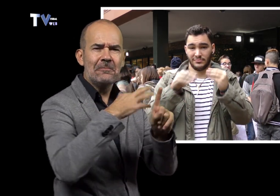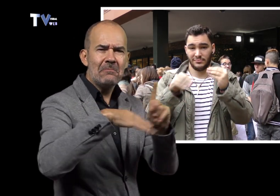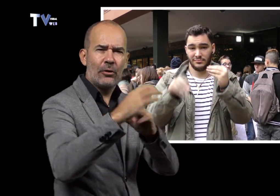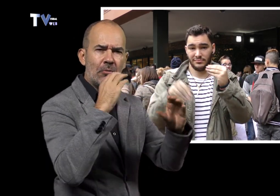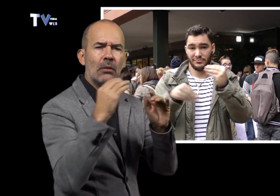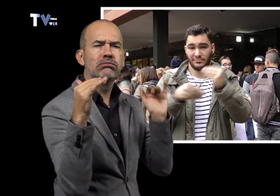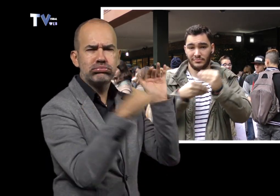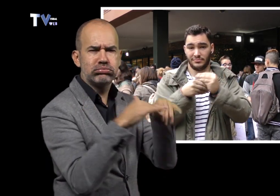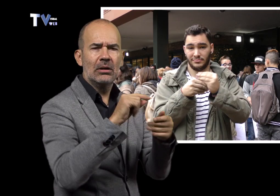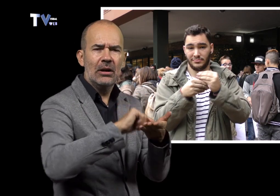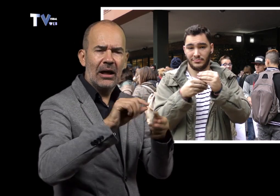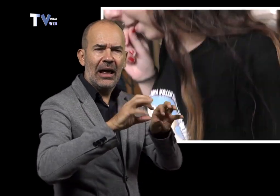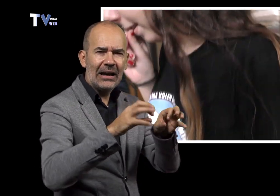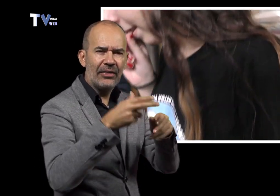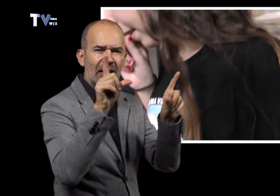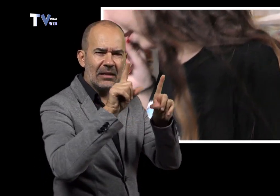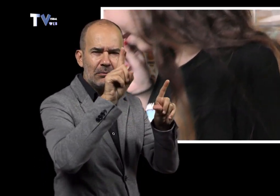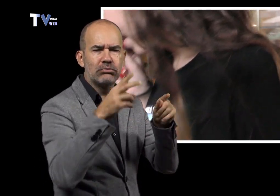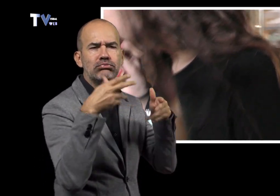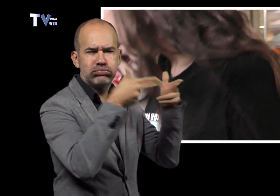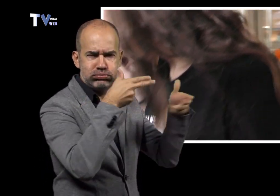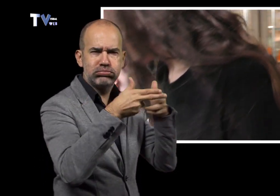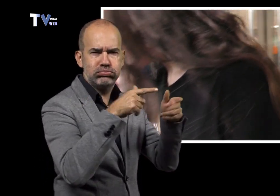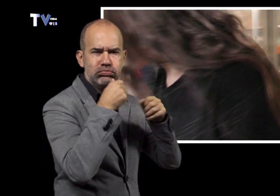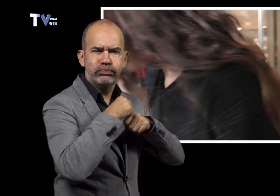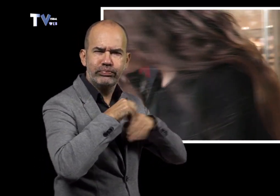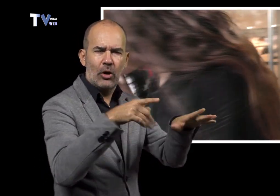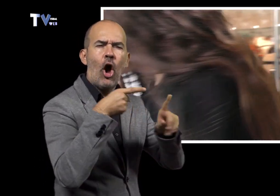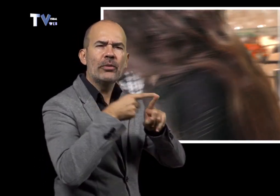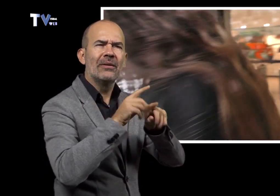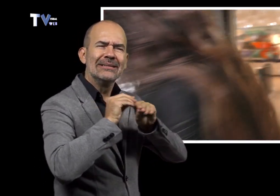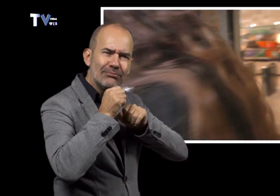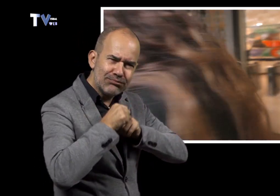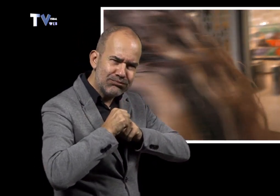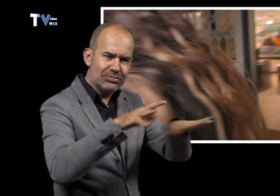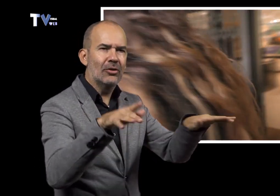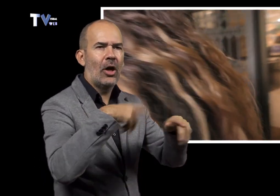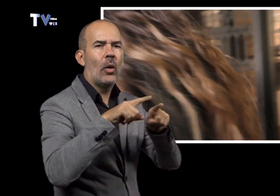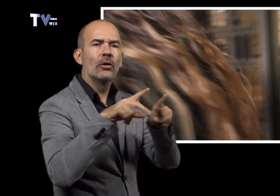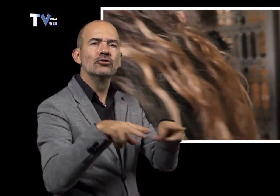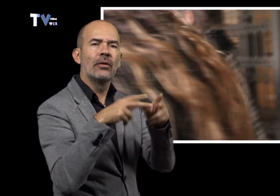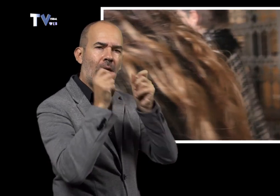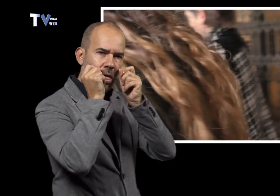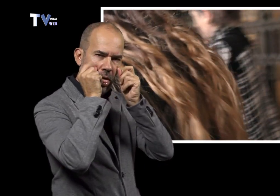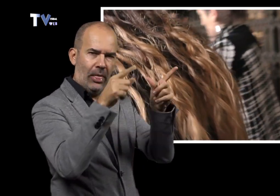vingut molts medis, la ràdio, la televisió, han estat gravant i l'objectiu és fer-ne difusió i que la societat se n'adongui